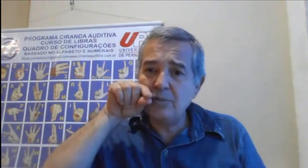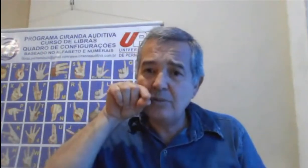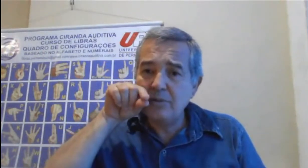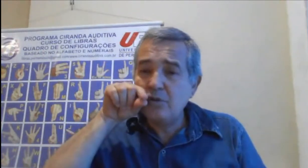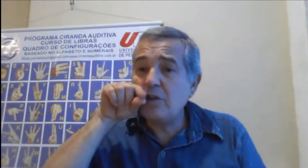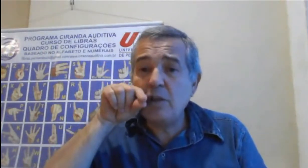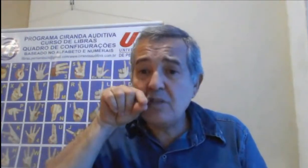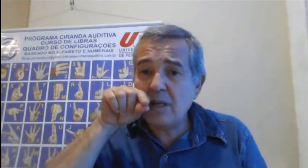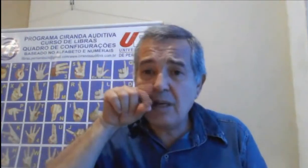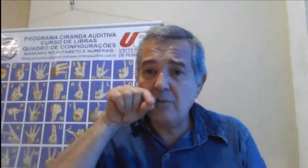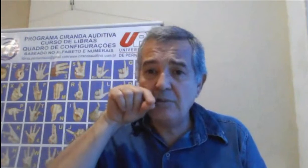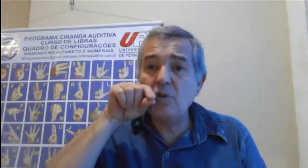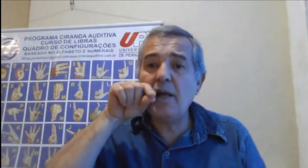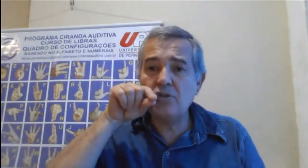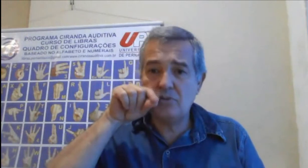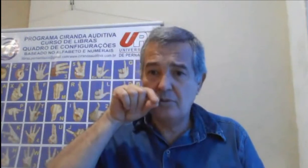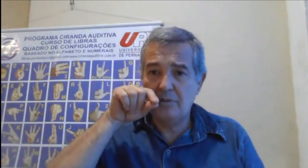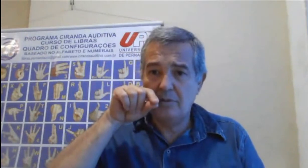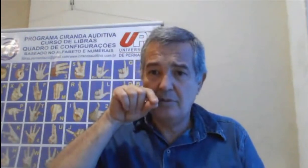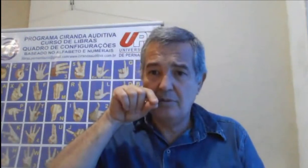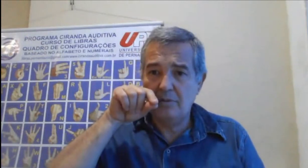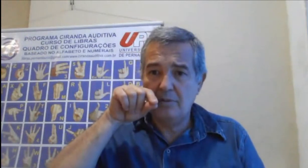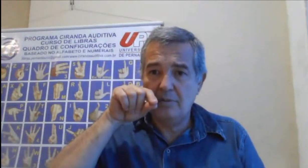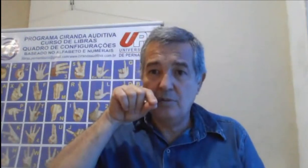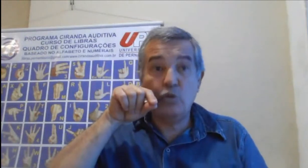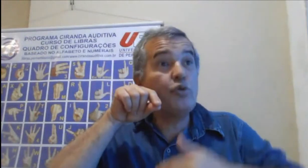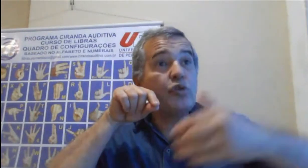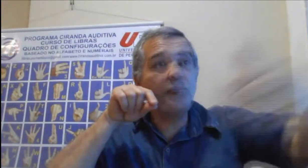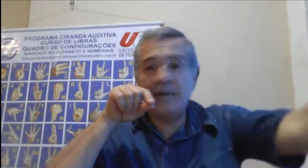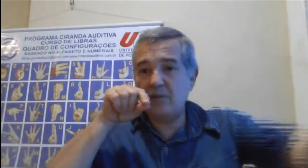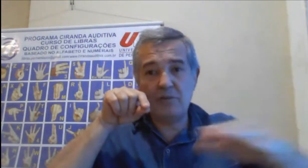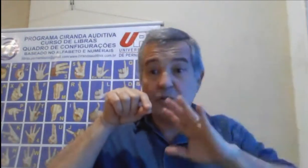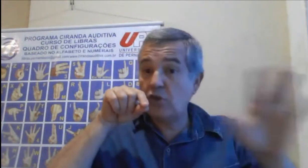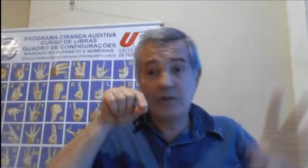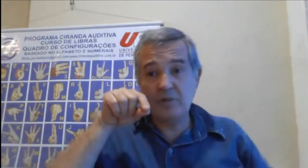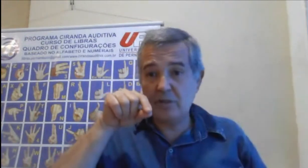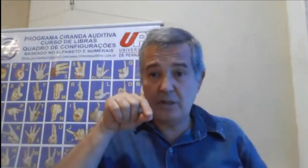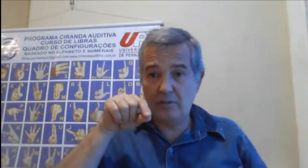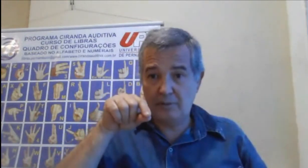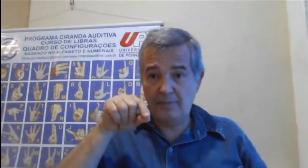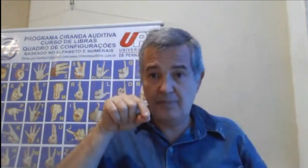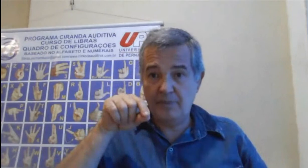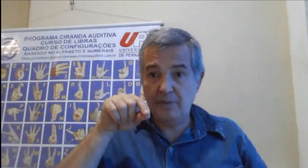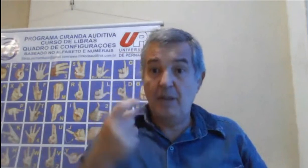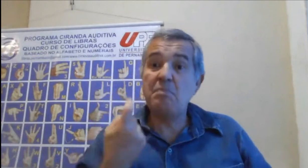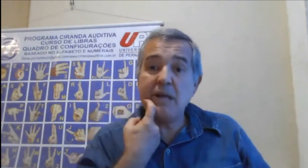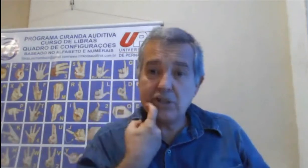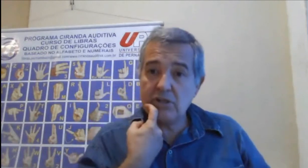Passarinho só tem um sinal. E o resto? Todos os pássaros só têm um sinal.